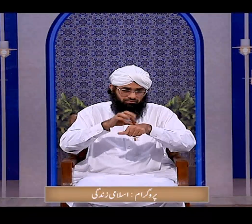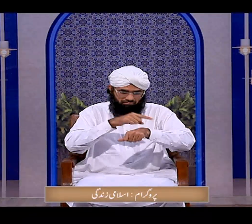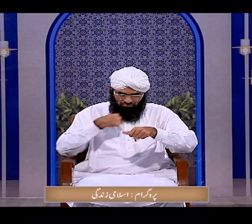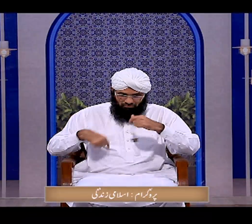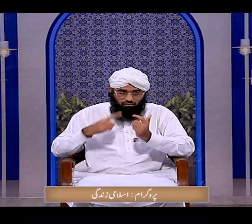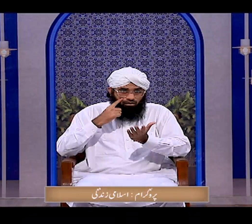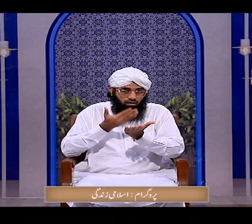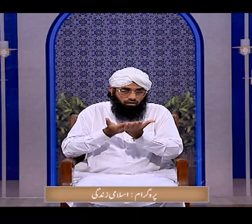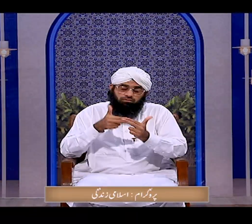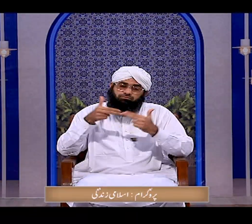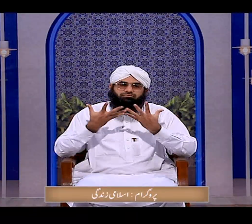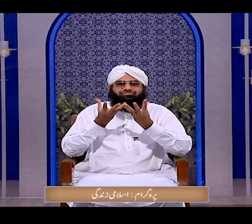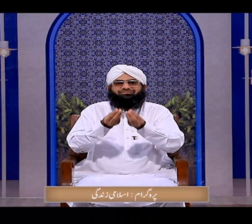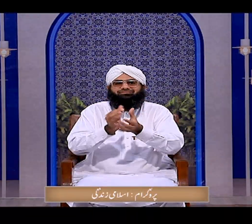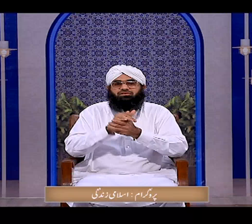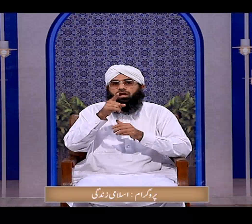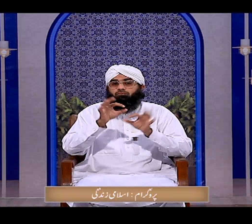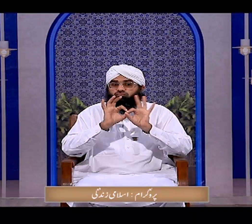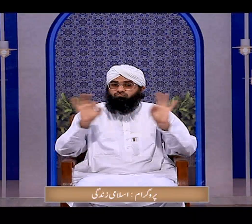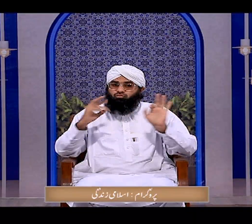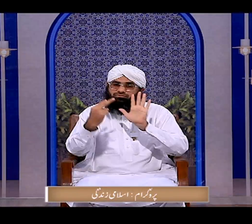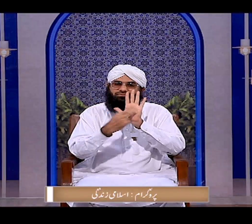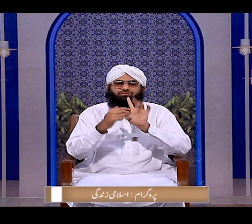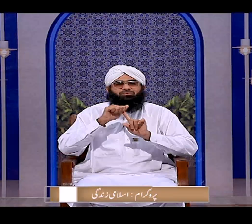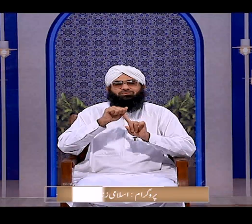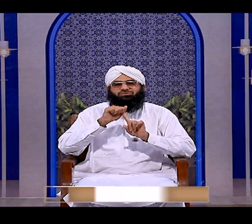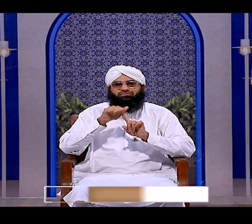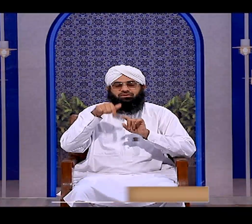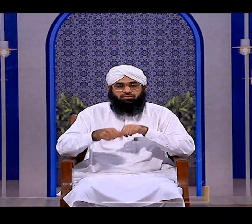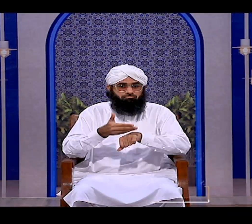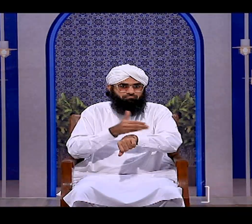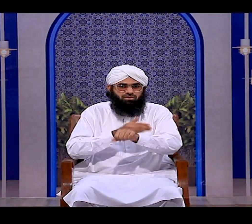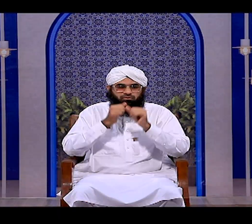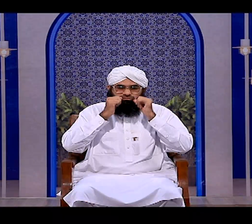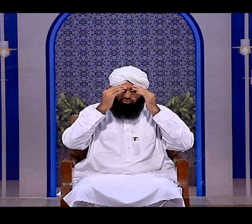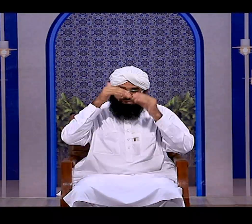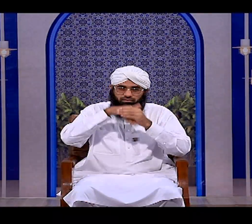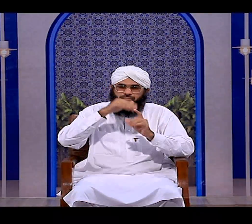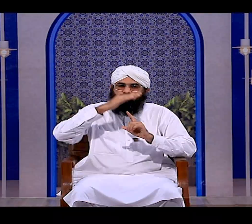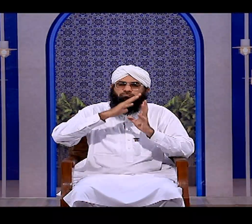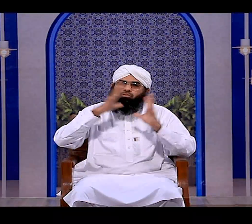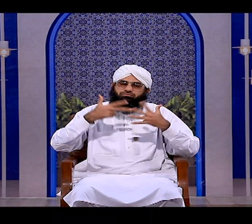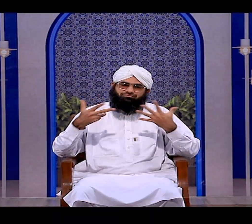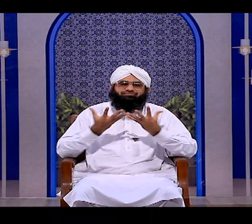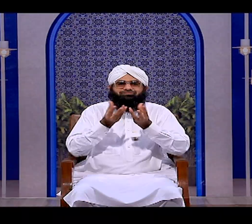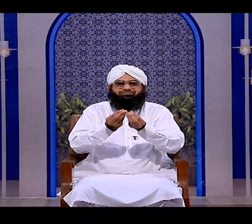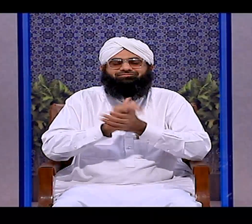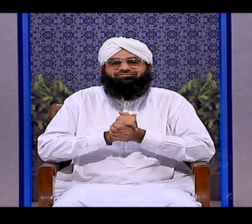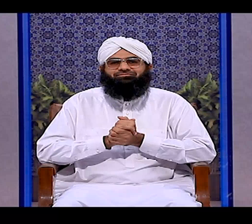کے متعلق سنیں گے۔ آخر تک اس پروگرام میں شریک رہیے۔ آئیے سب سے پہلے درود پاک پڑھنے کی فضیلت سنتے ہیں۔ آقا